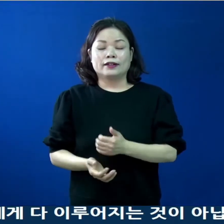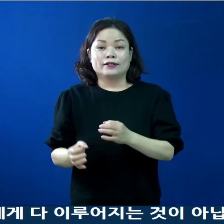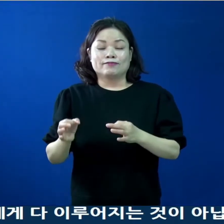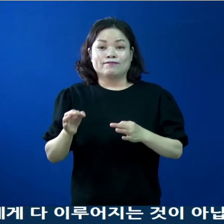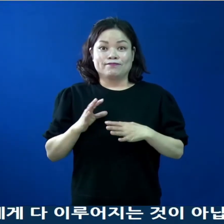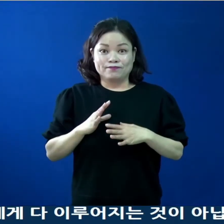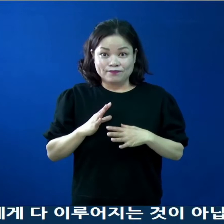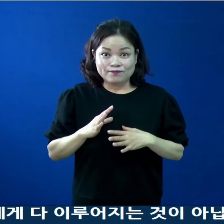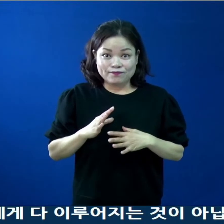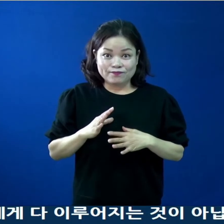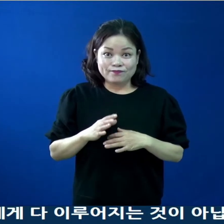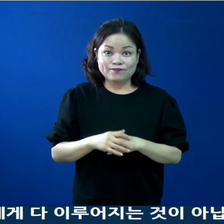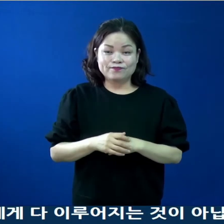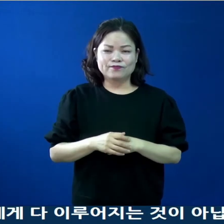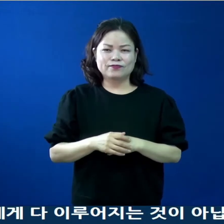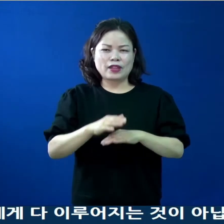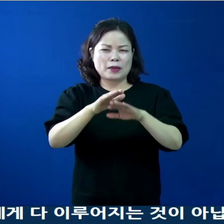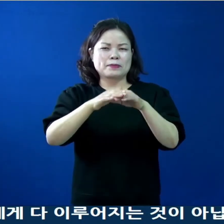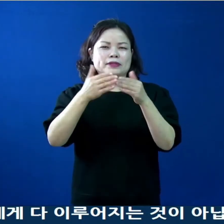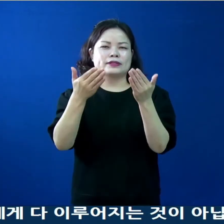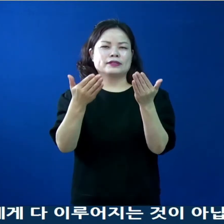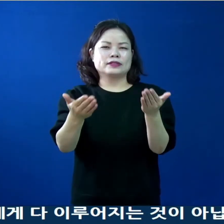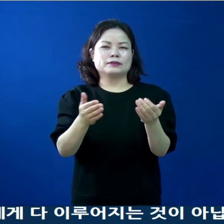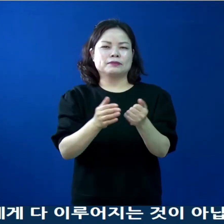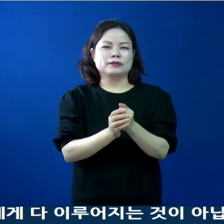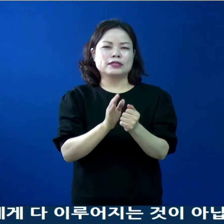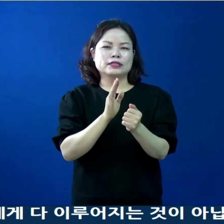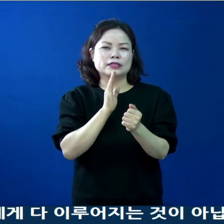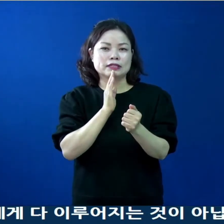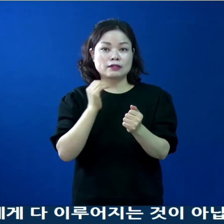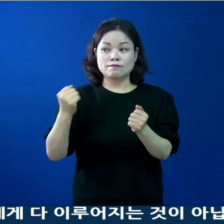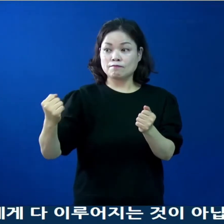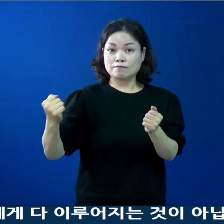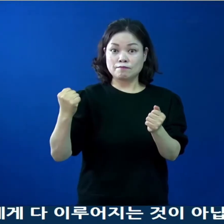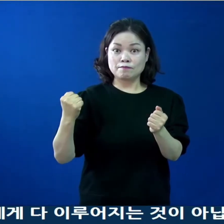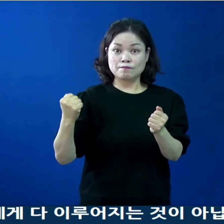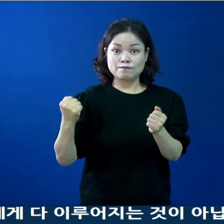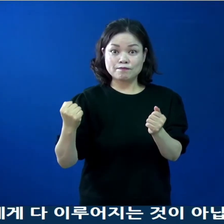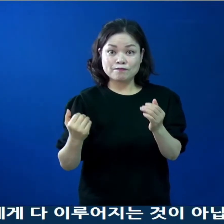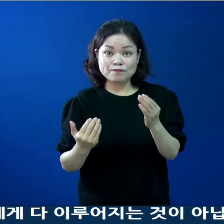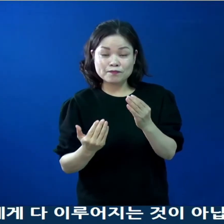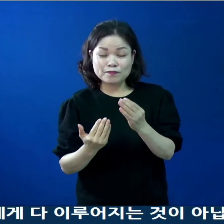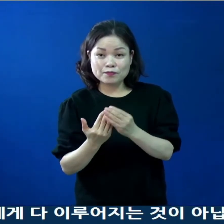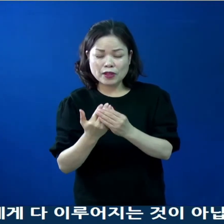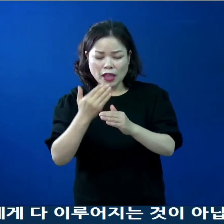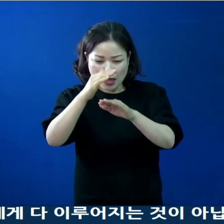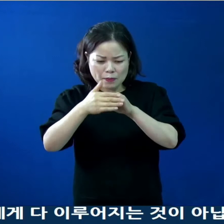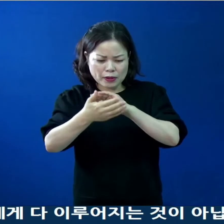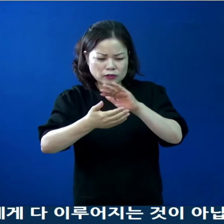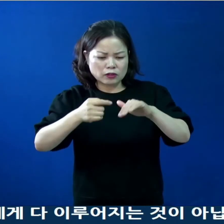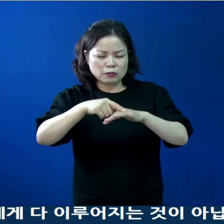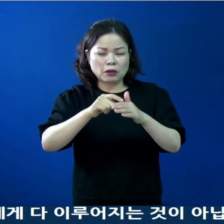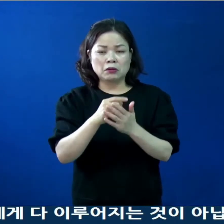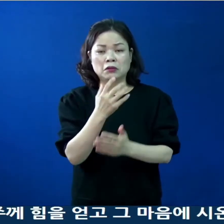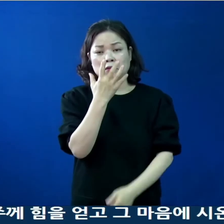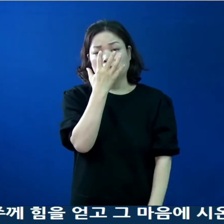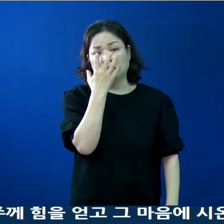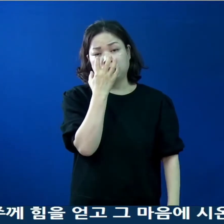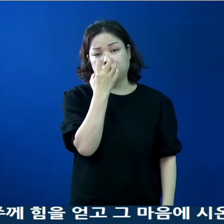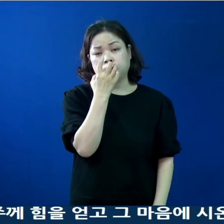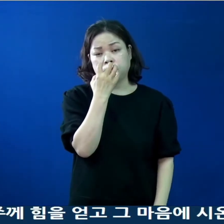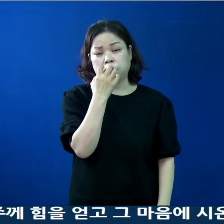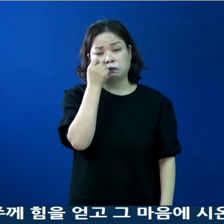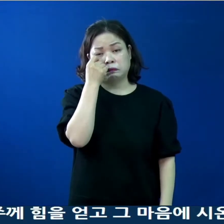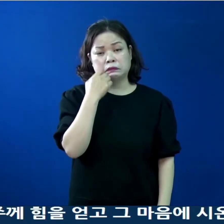놀랍게도 예배를 드리면 실제로 힘이 생기게 됩니다. 예배 전에 우리의 마음이 우울할 수도 있고요,